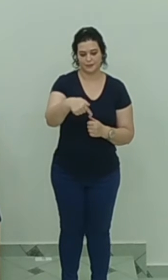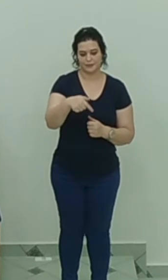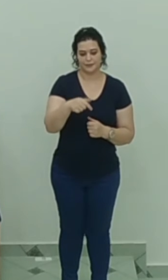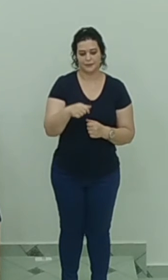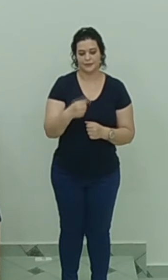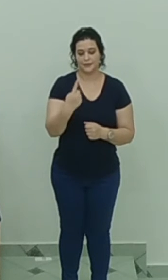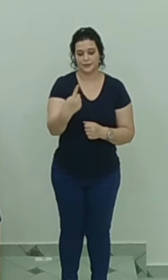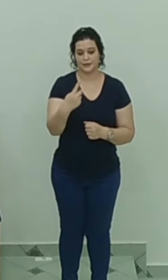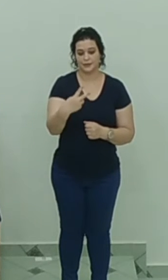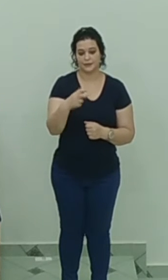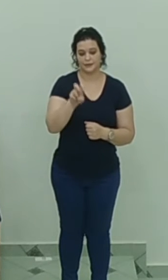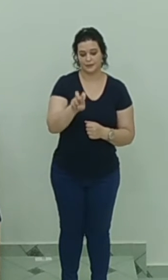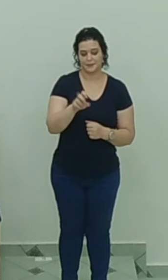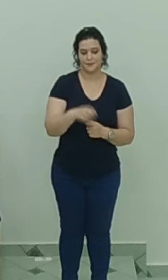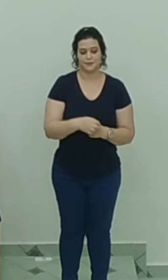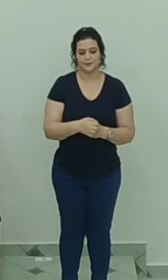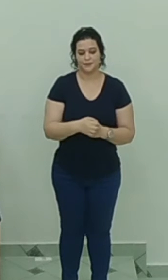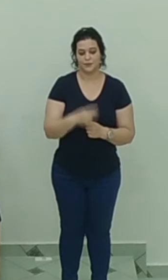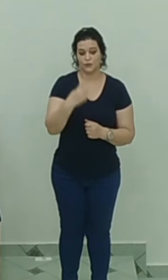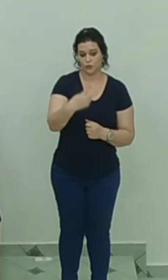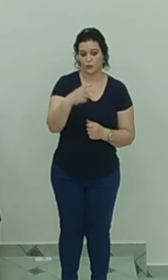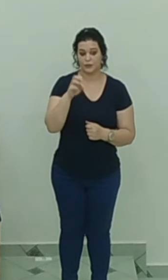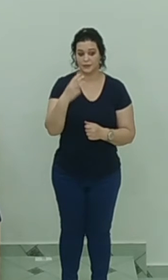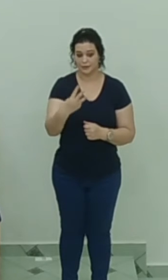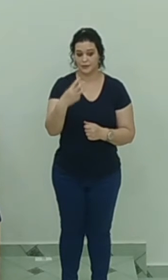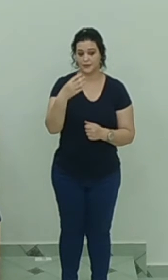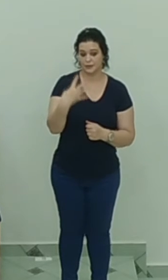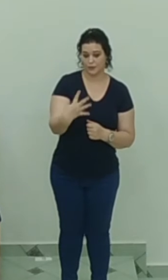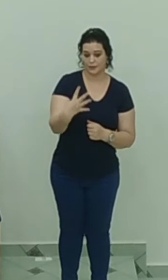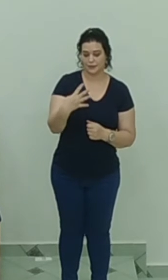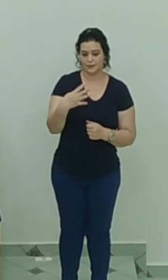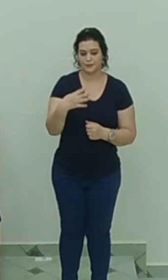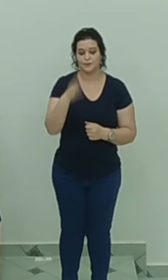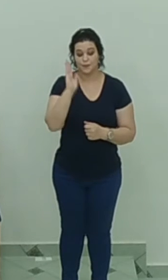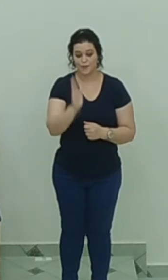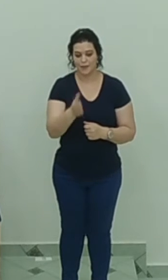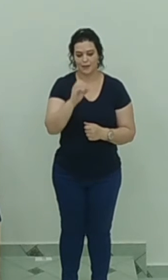17 125 234